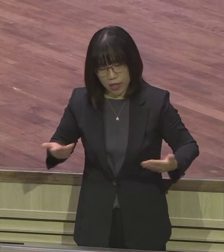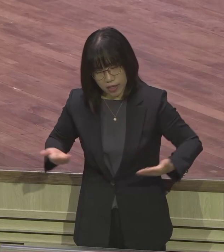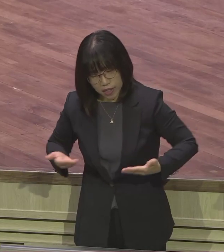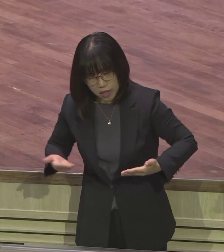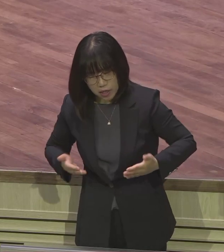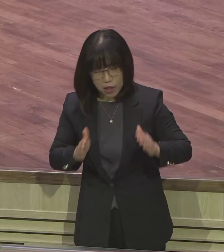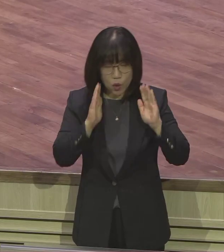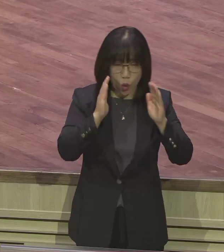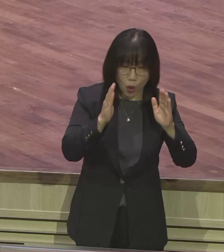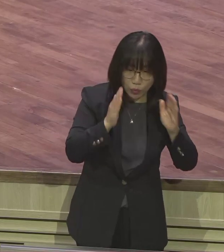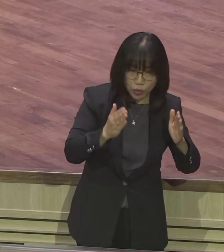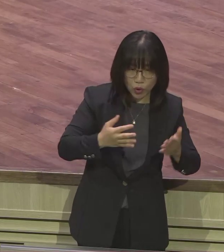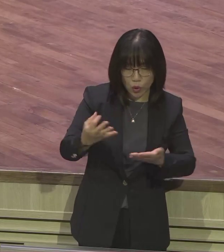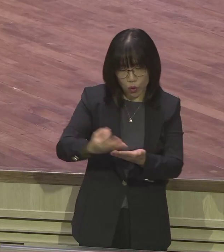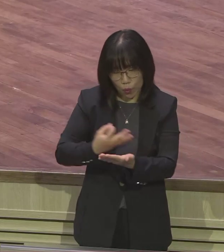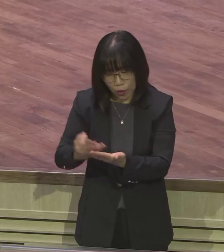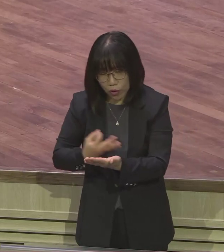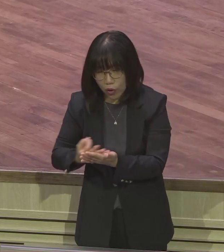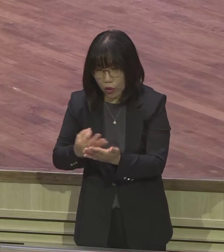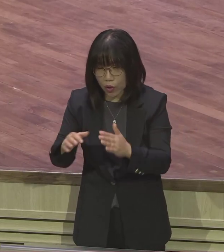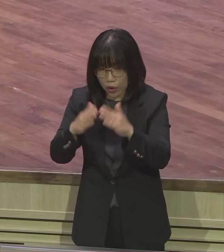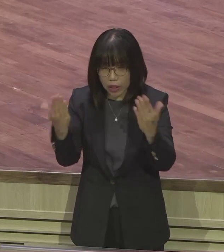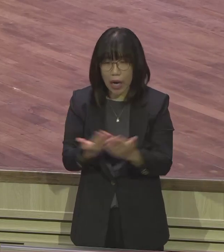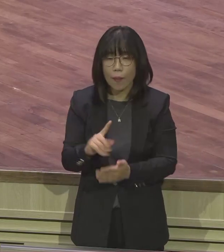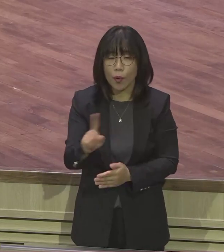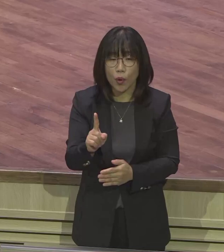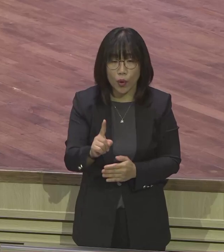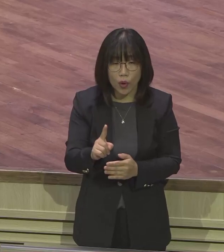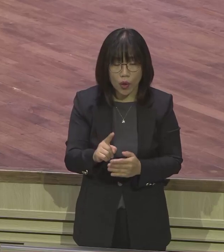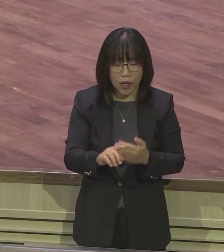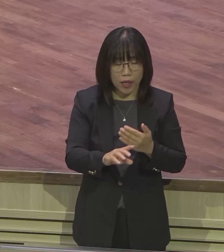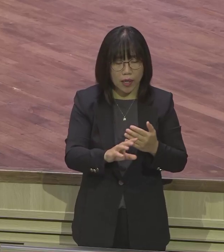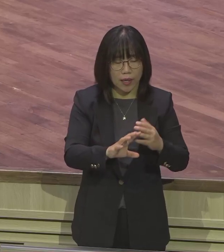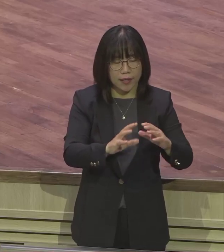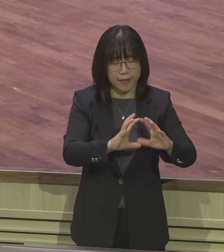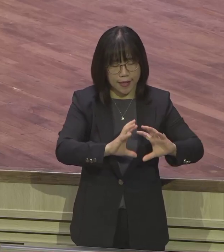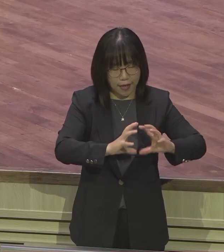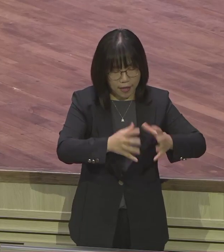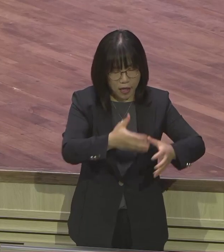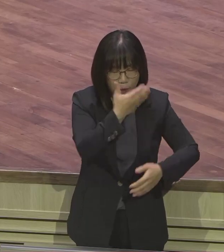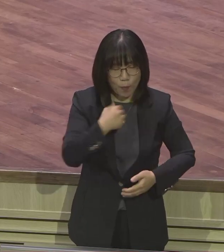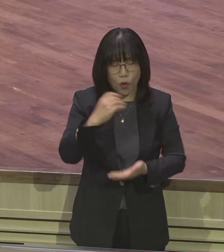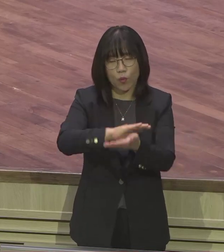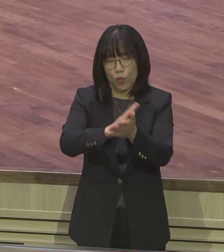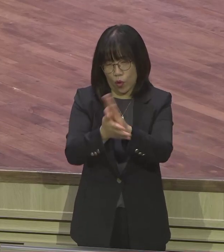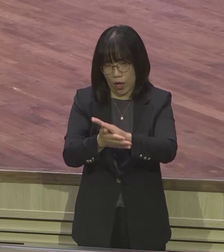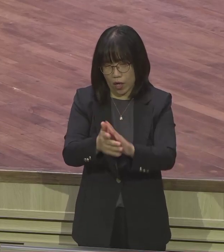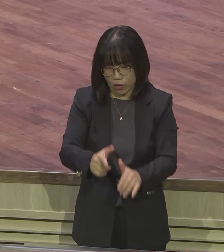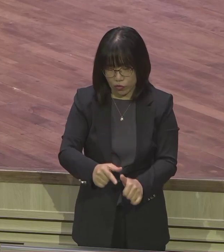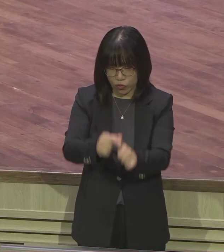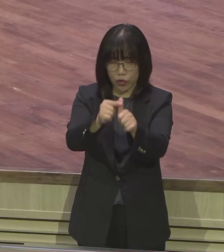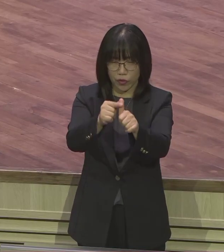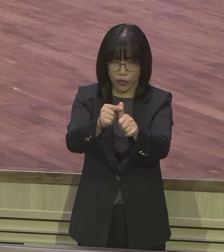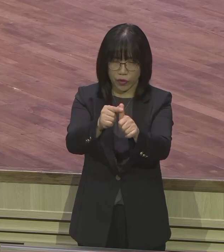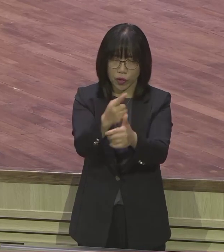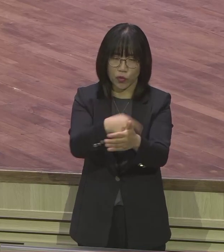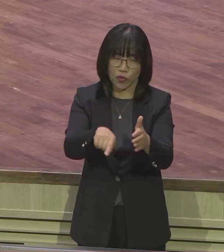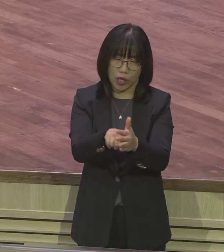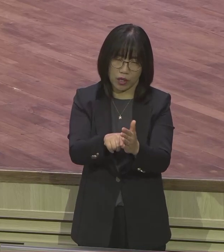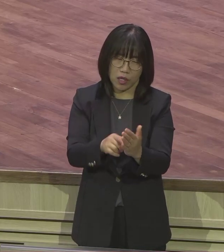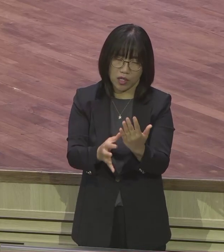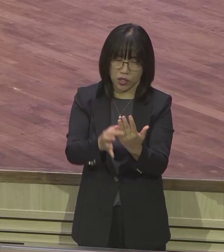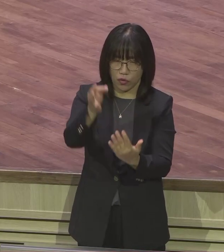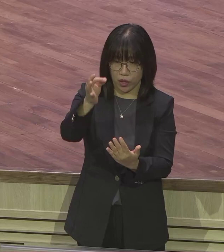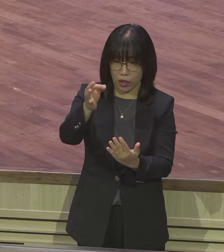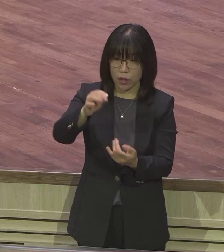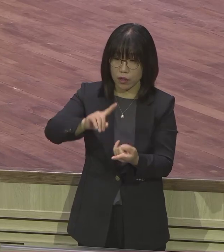다니는 하는 사업도 모든 거 내가 사는 이 자체가 237 나라 살리기 위한 선택이다. 그래서 매일 하루도 빠지지 말고 여러분